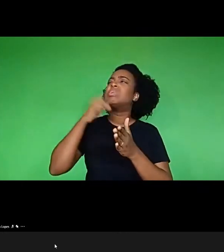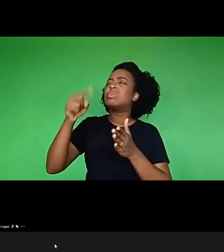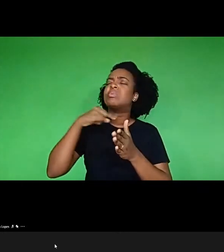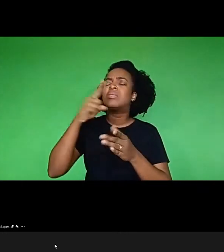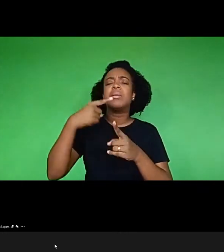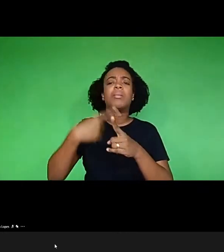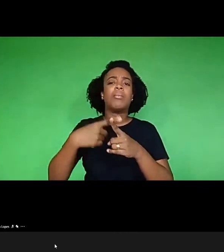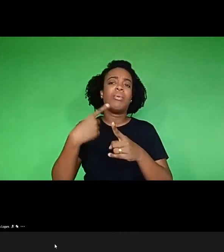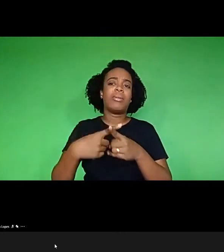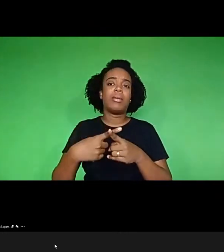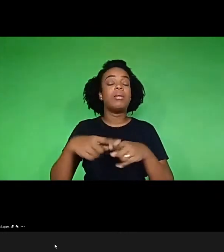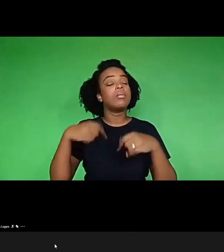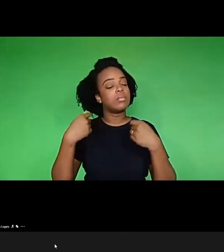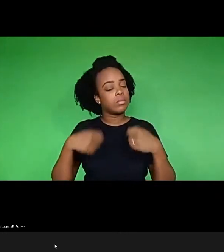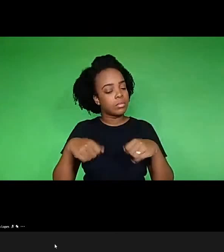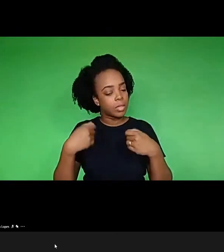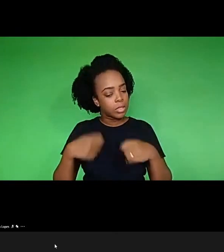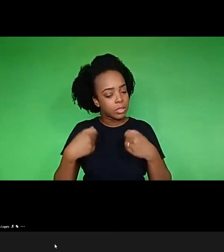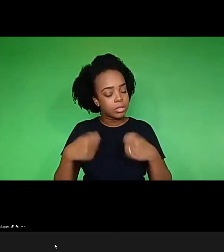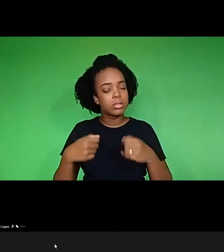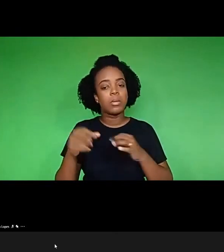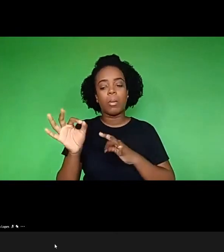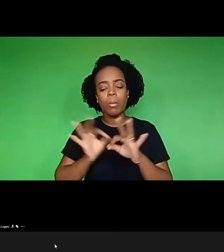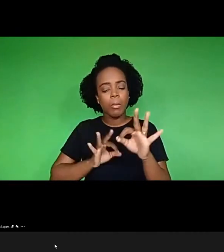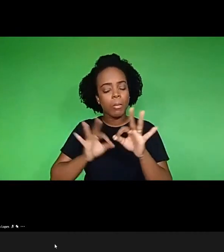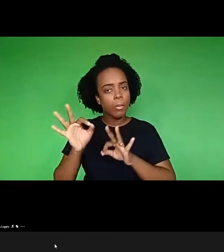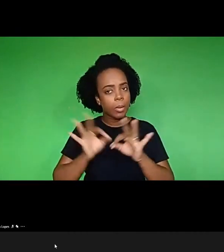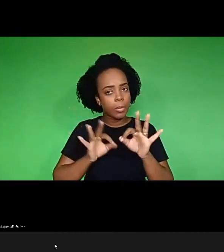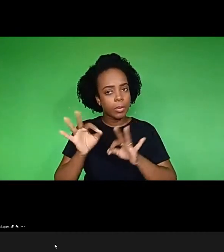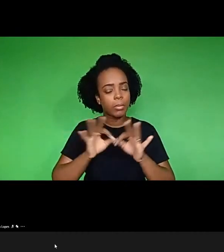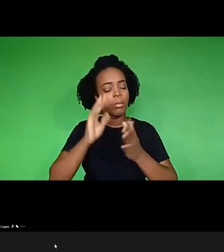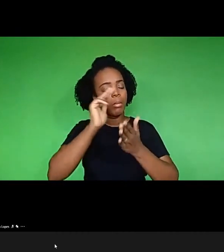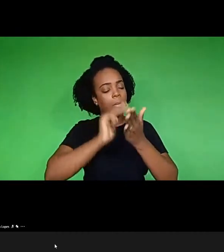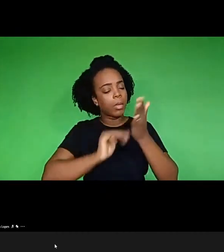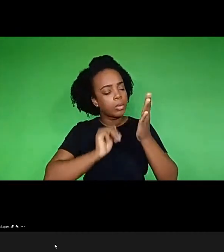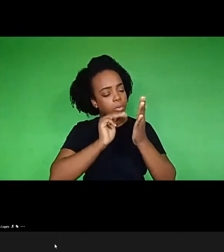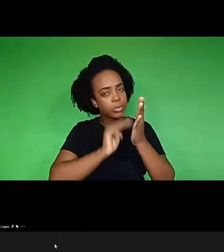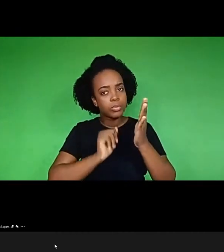precisávamos construir um mínimo de uma metodologia que atendesse a